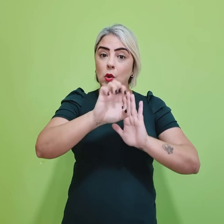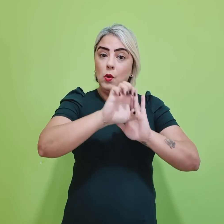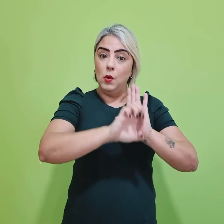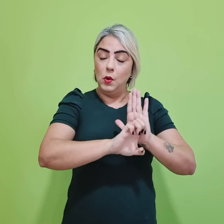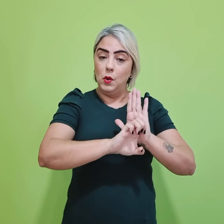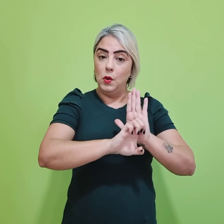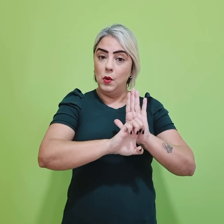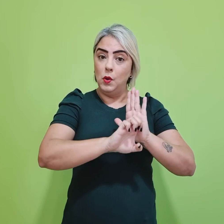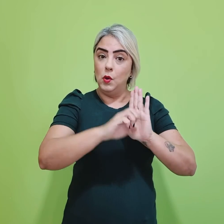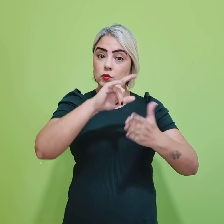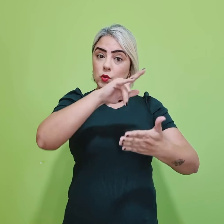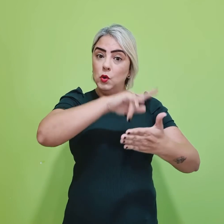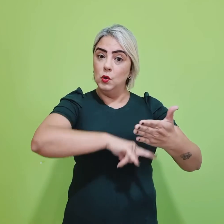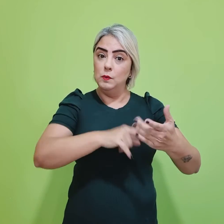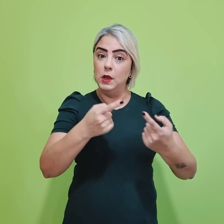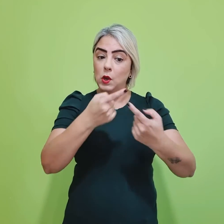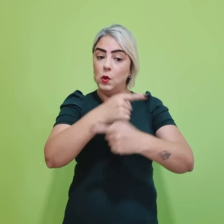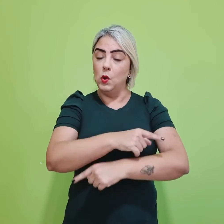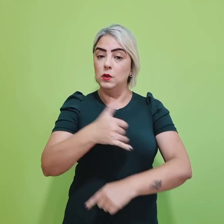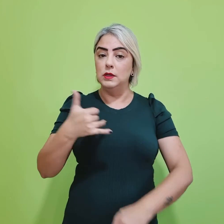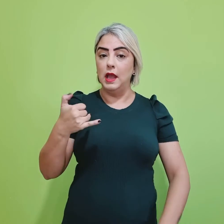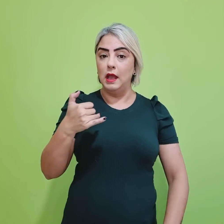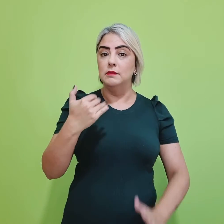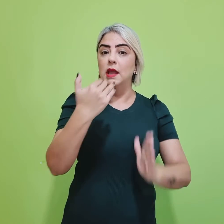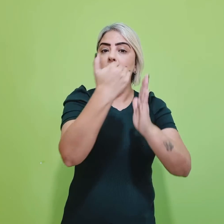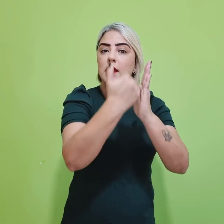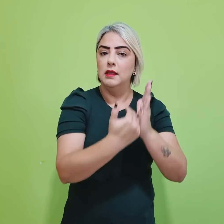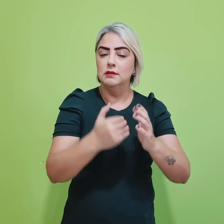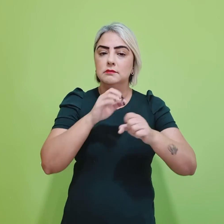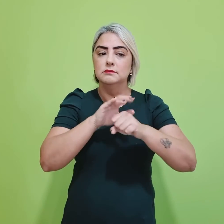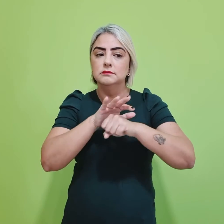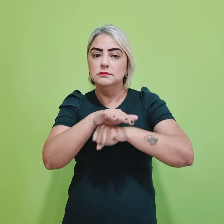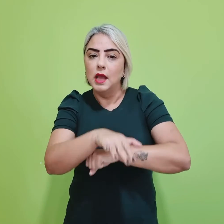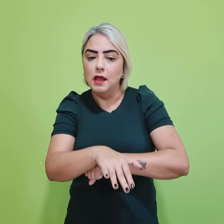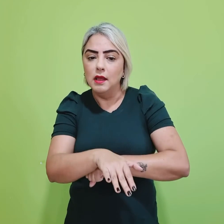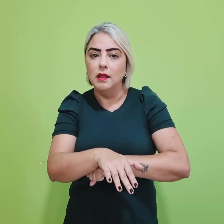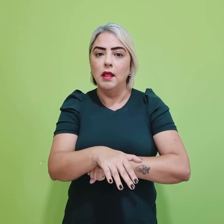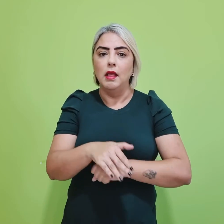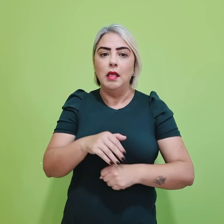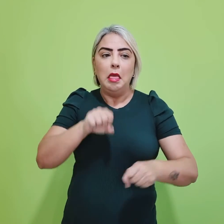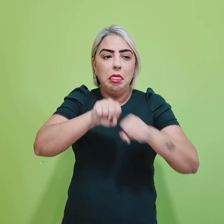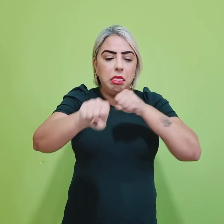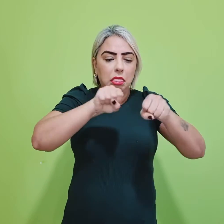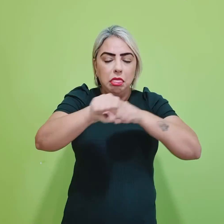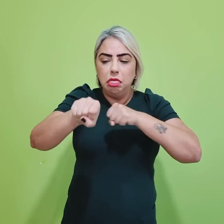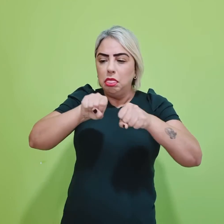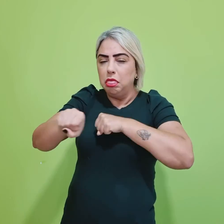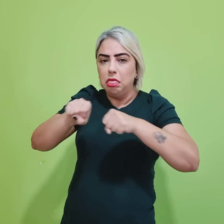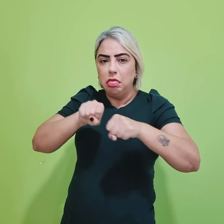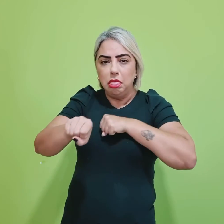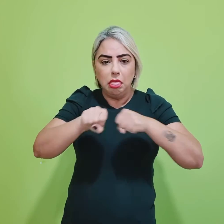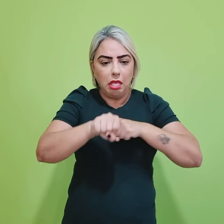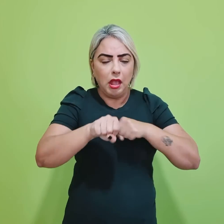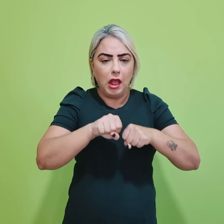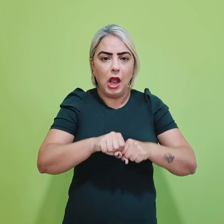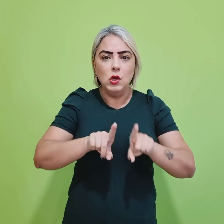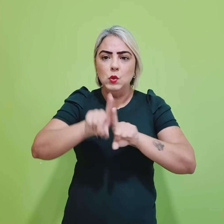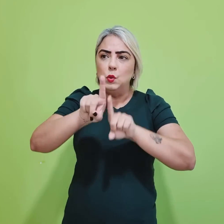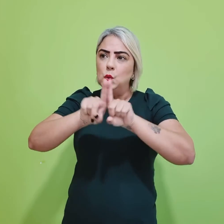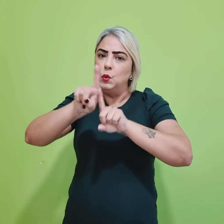do Desarmamento, havia reduzido a pandemia de assassinatos e o índice de mortes por